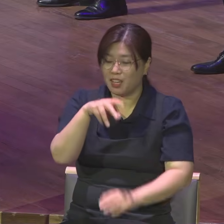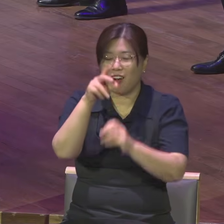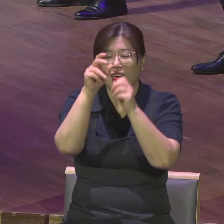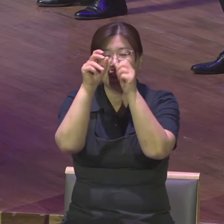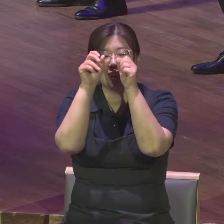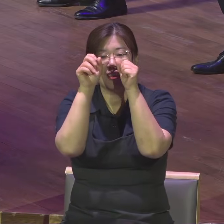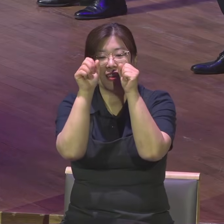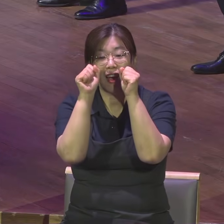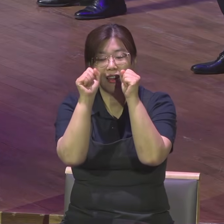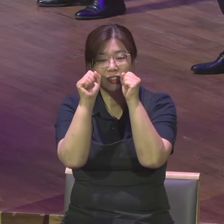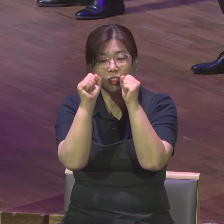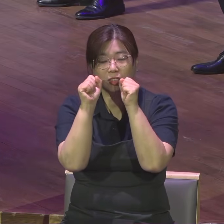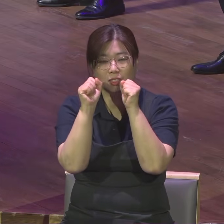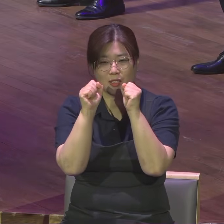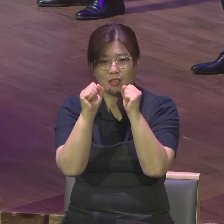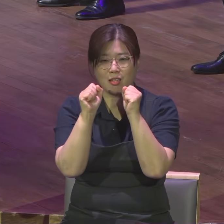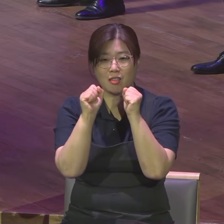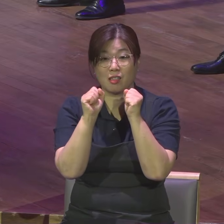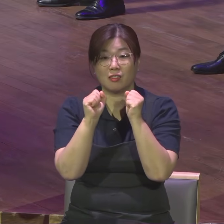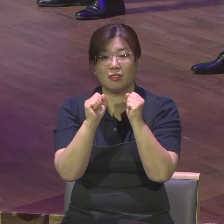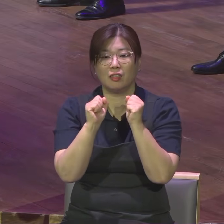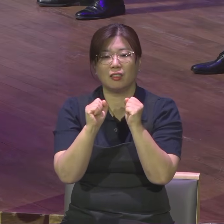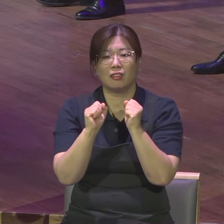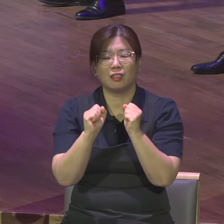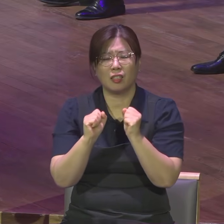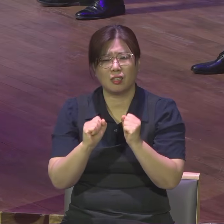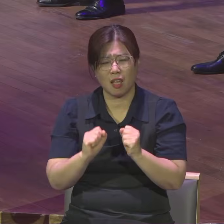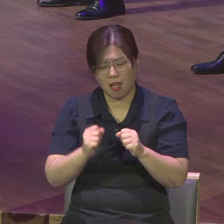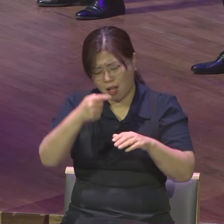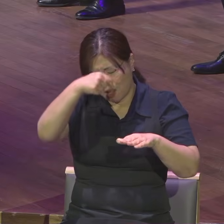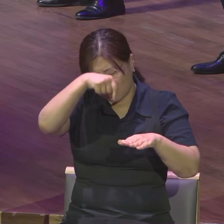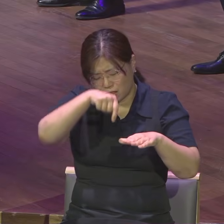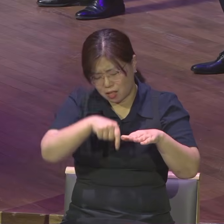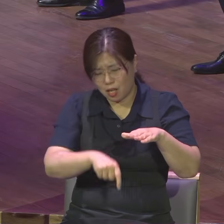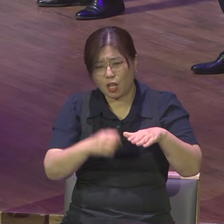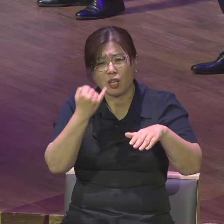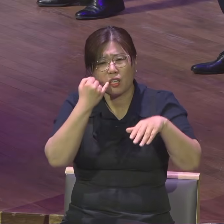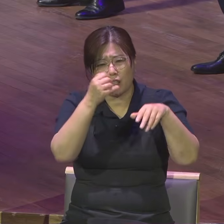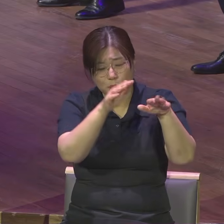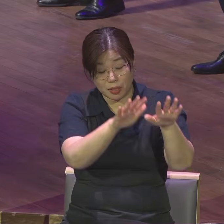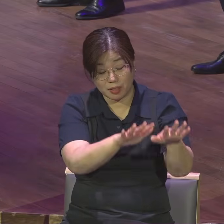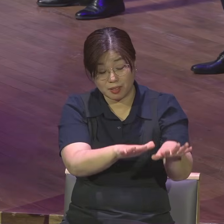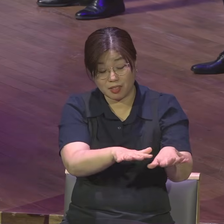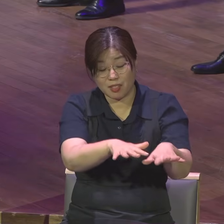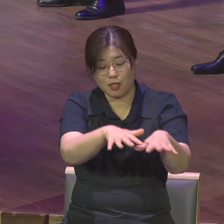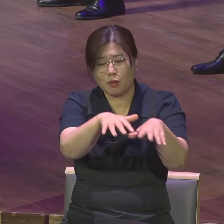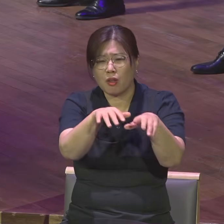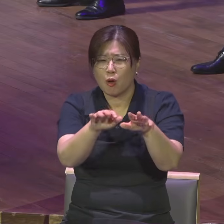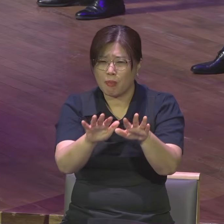주님 여기 계시기에 이 깊은